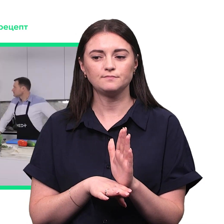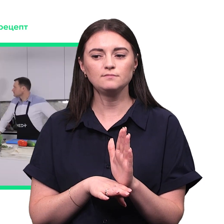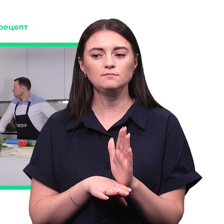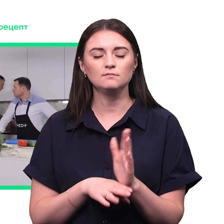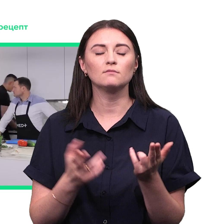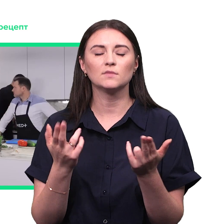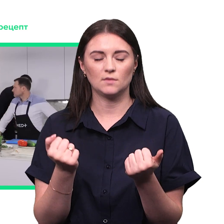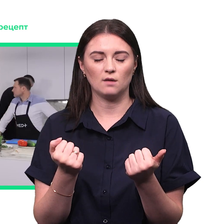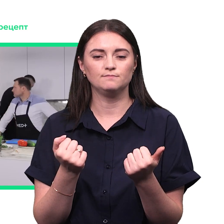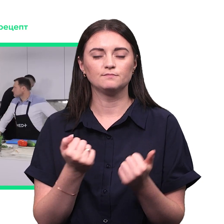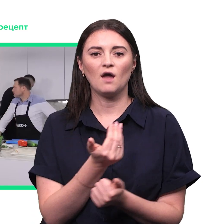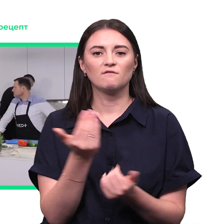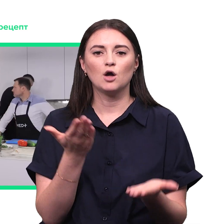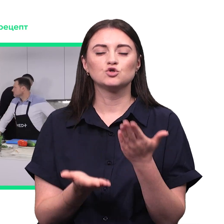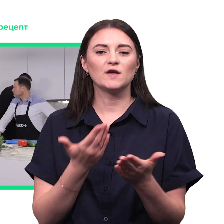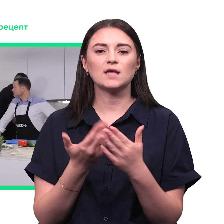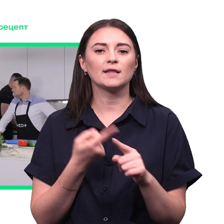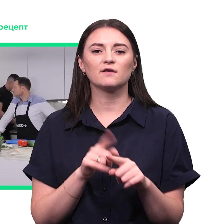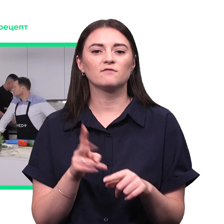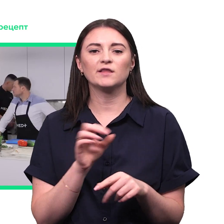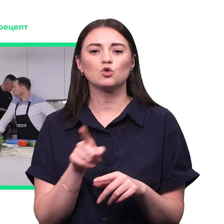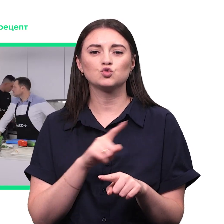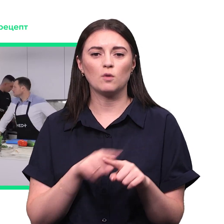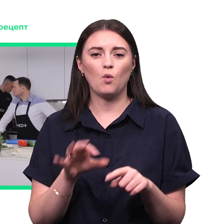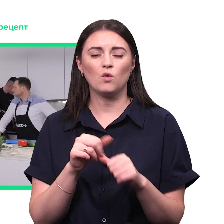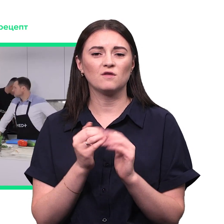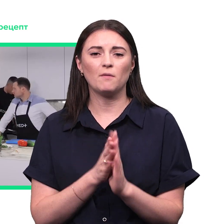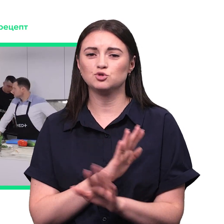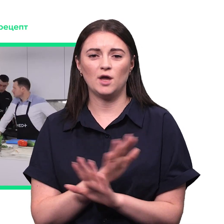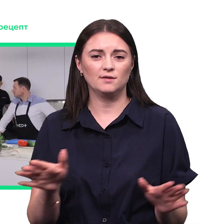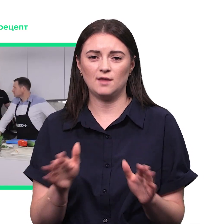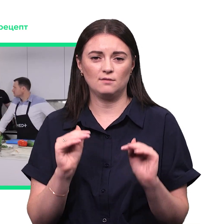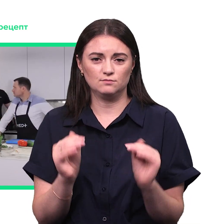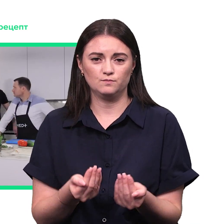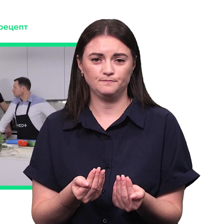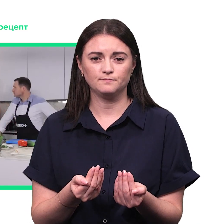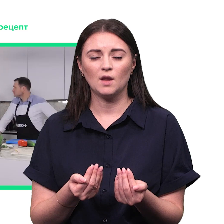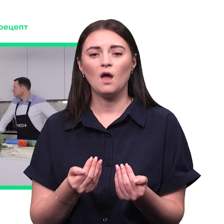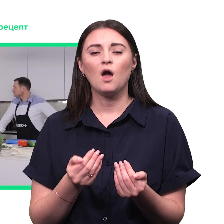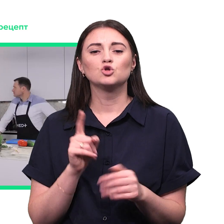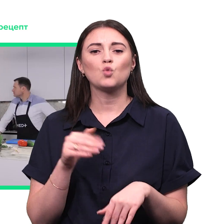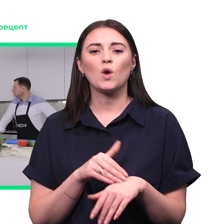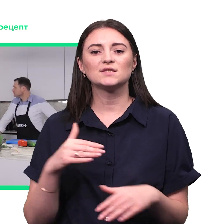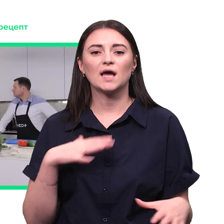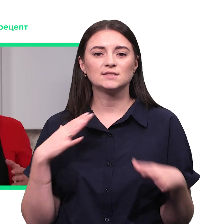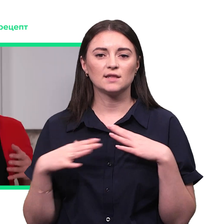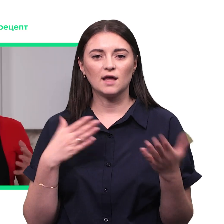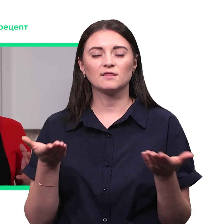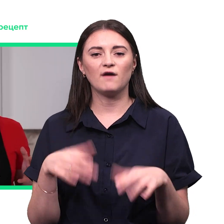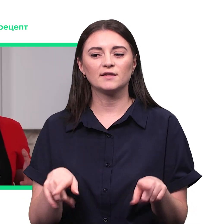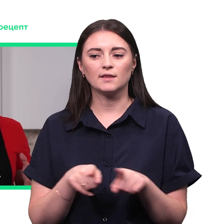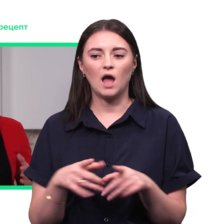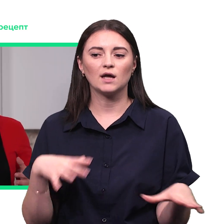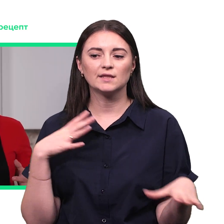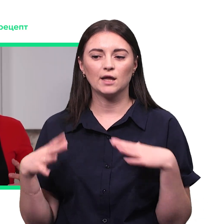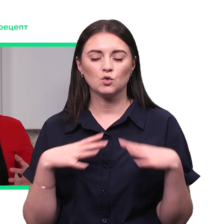Да. Ваш вес от этого не то, что быстрее, он вообще может не уйти. Значит, что касается тренировок. Давайте так.